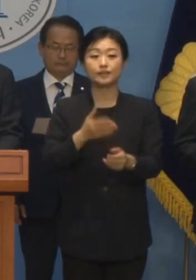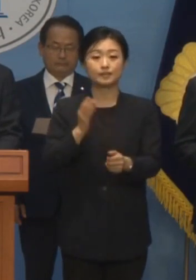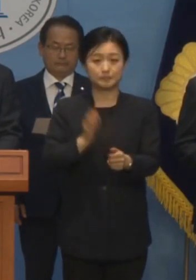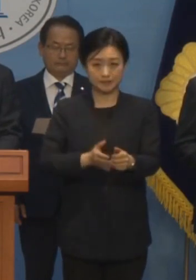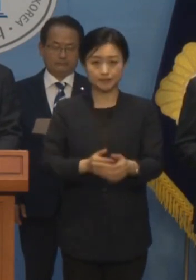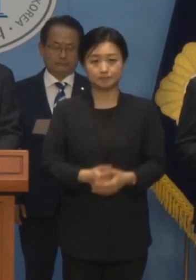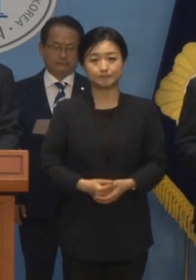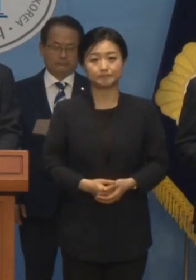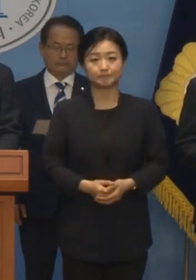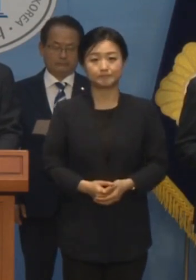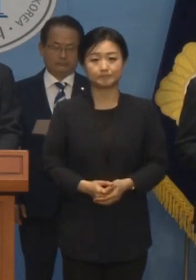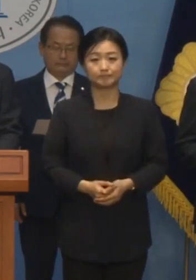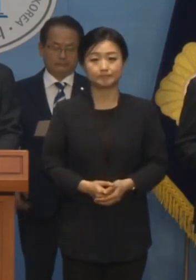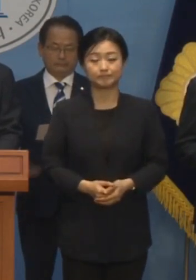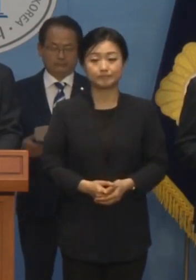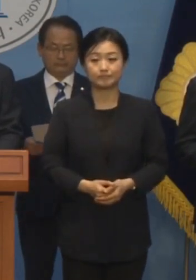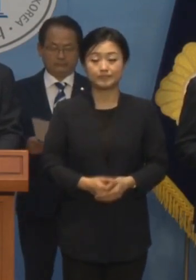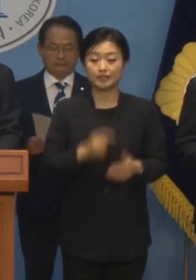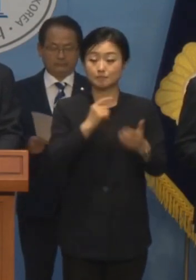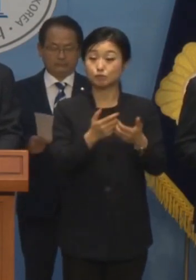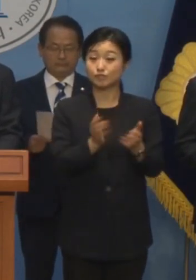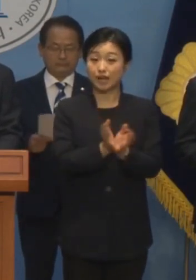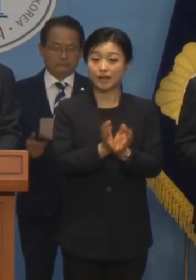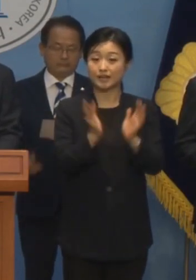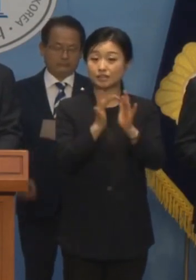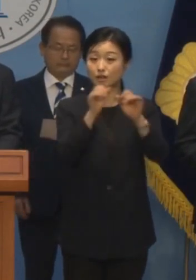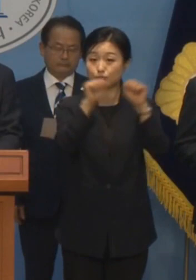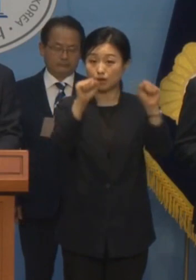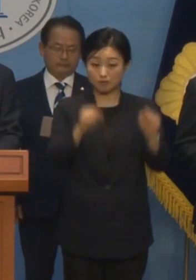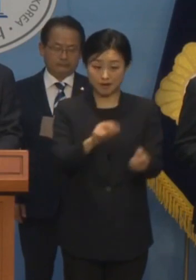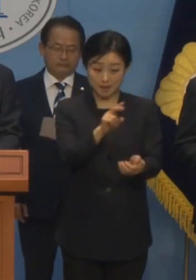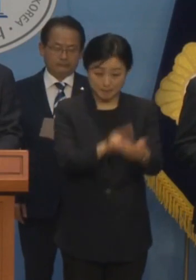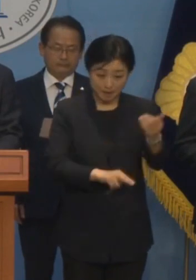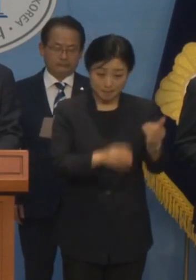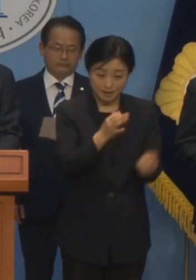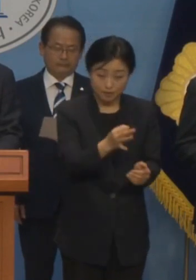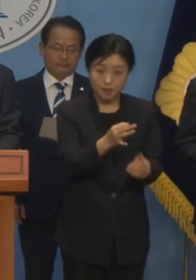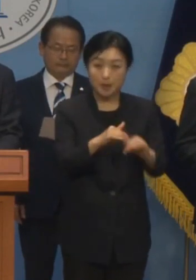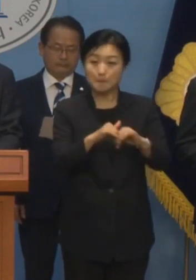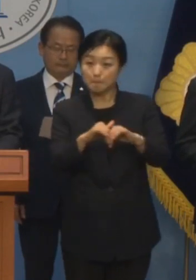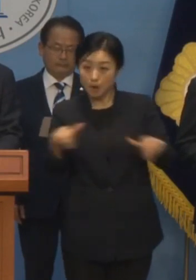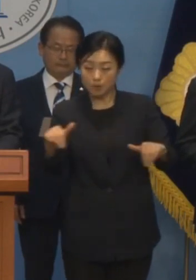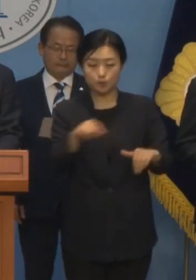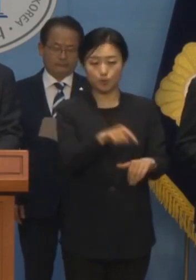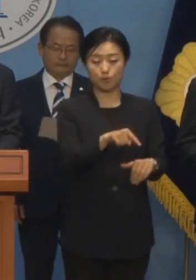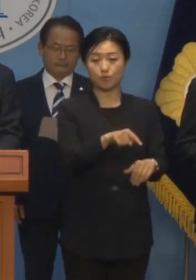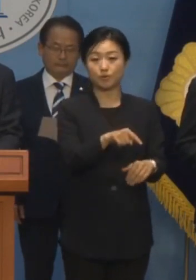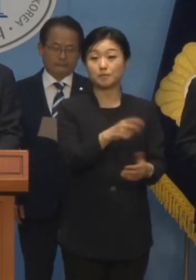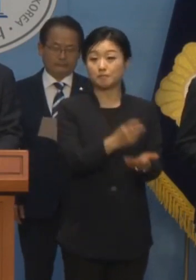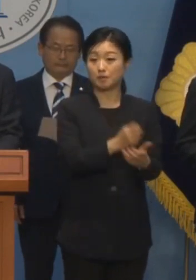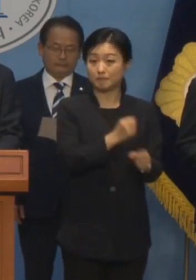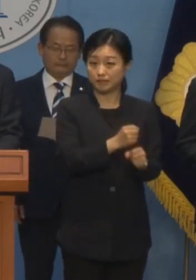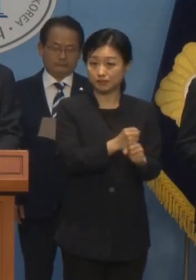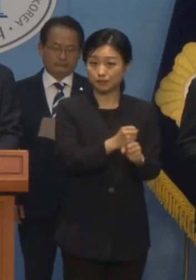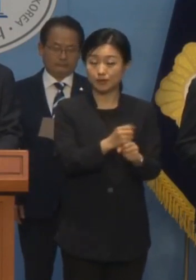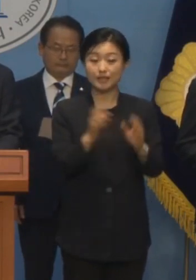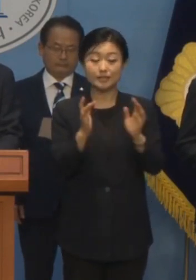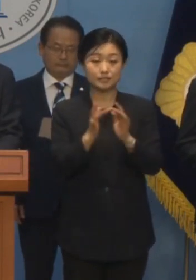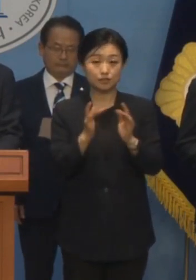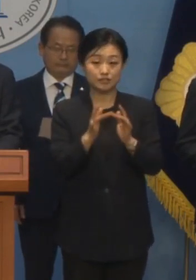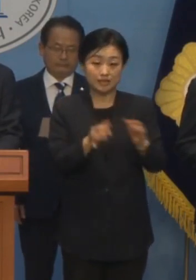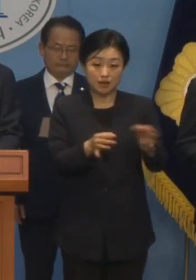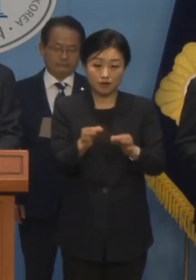나서야 합니다. 민주당은 플랫폼 판매 대금의 별도 관리 의무 도입, 전자상거래 규율의